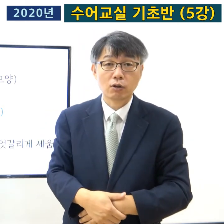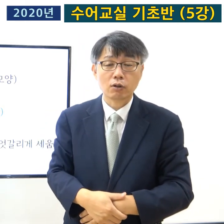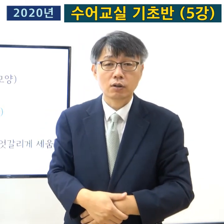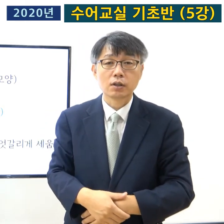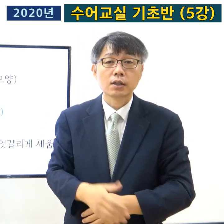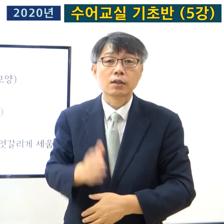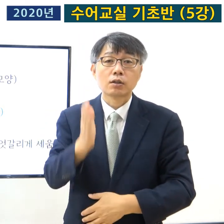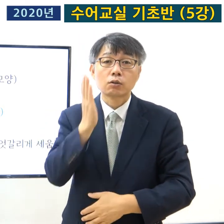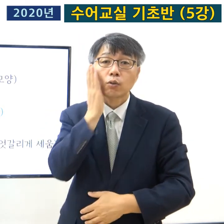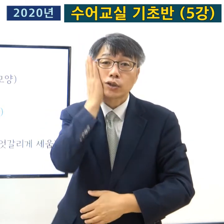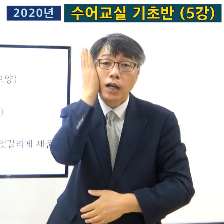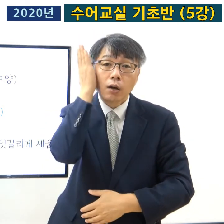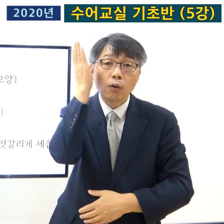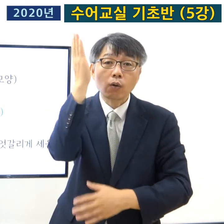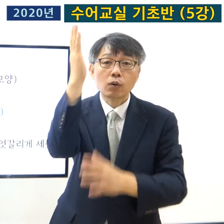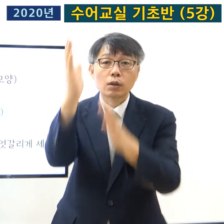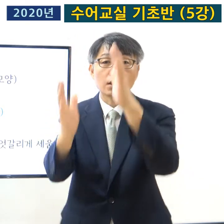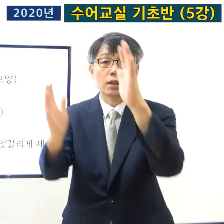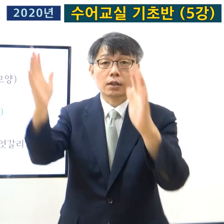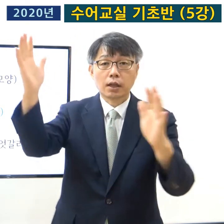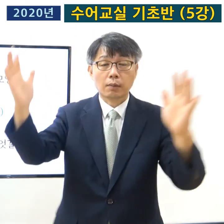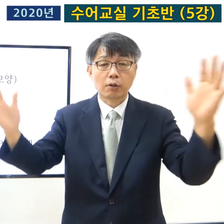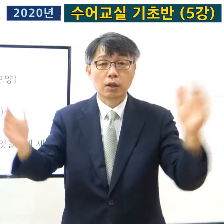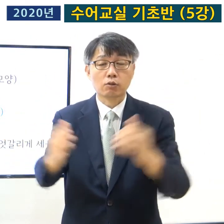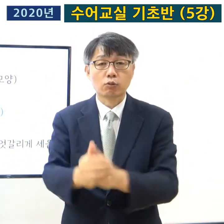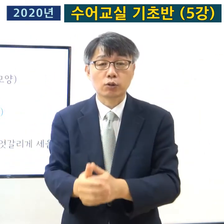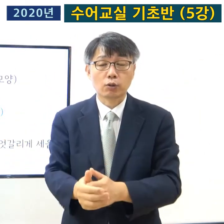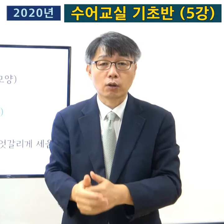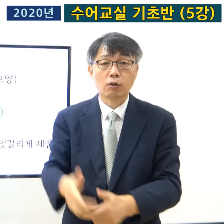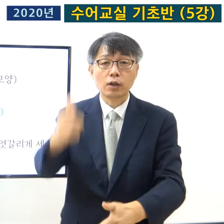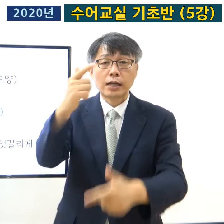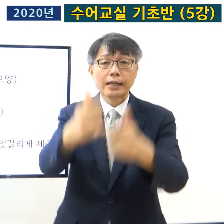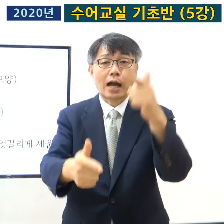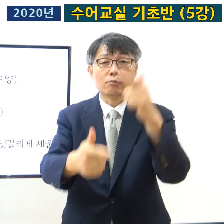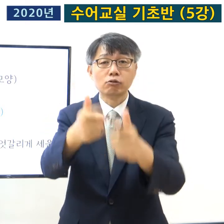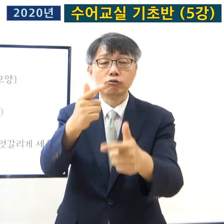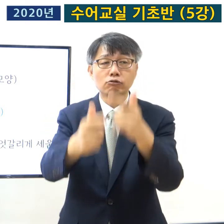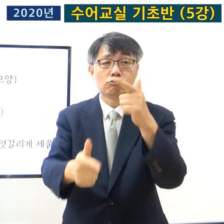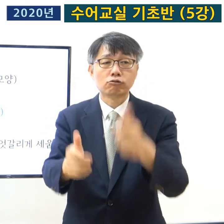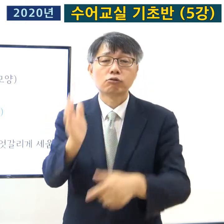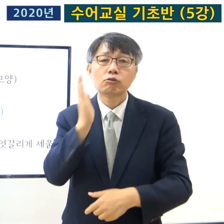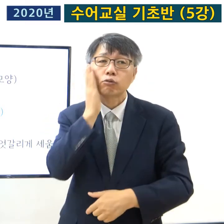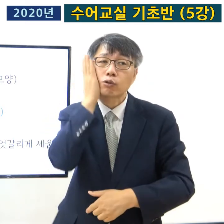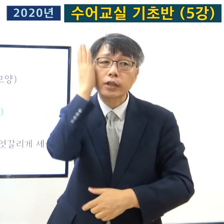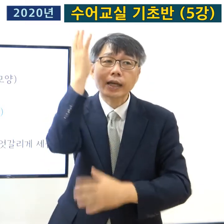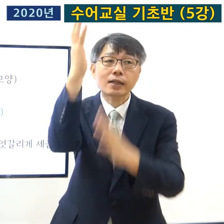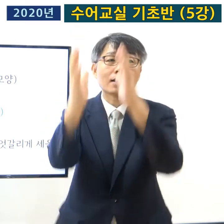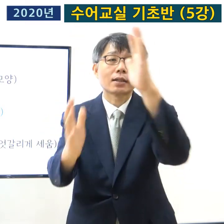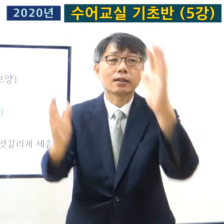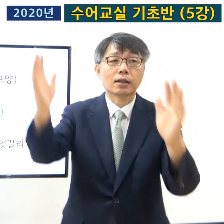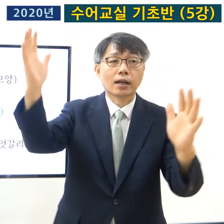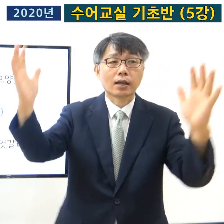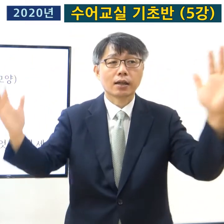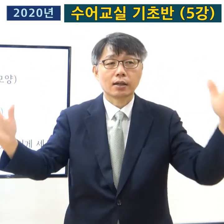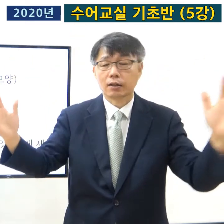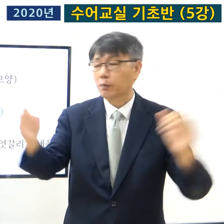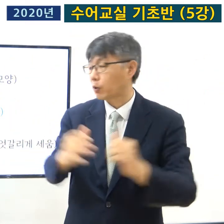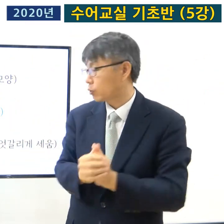배웠죠? 녹색하고 이렇게 표현해 주셔도 되고 나무, 녹색 이렇게 표현해